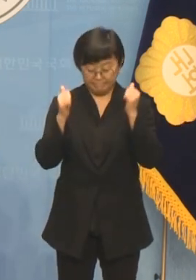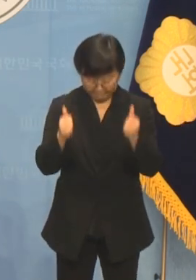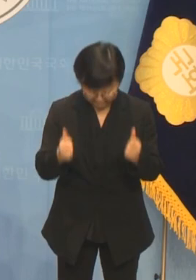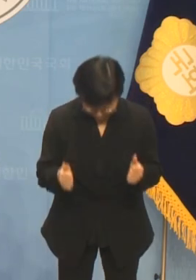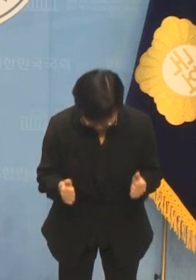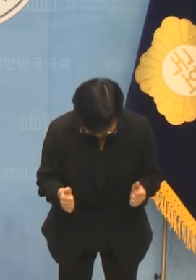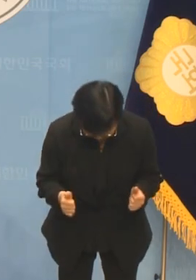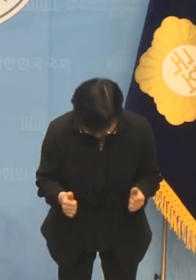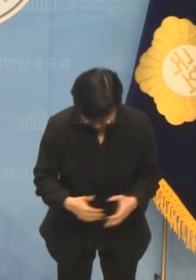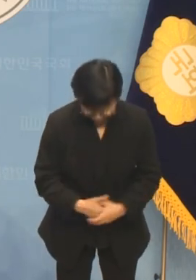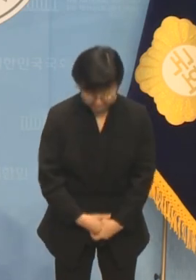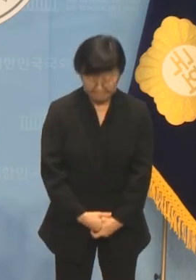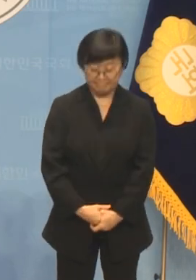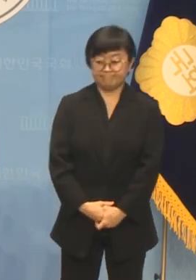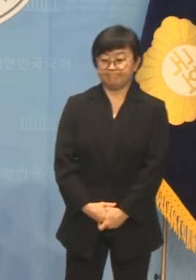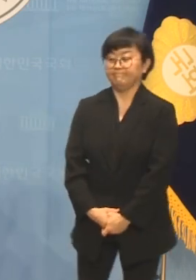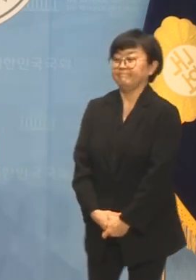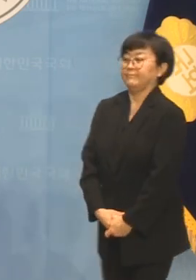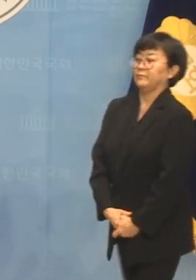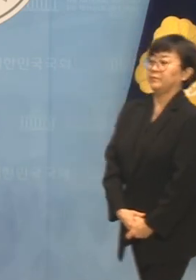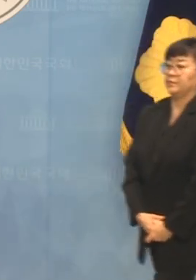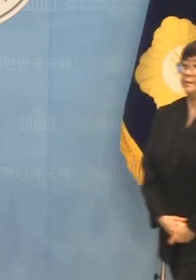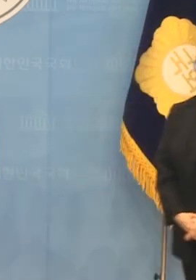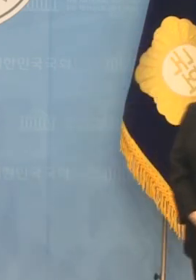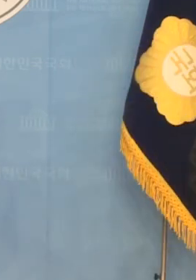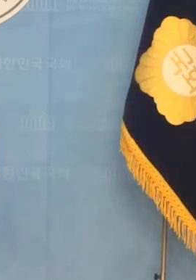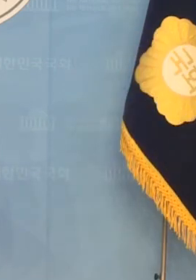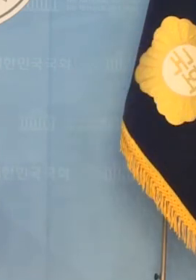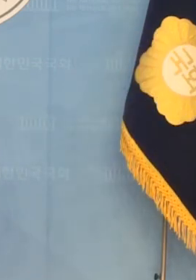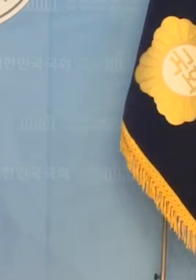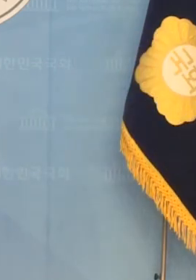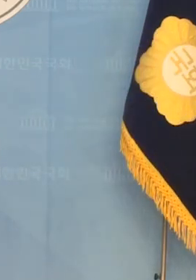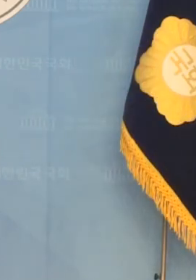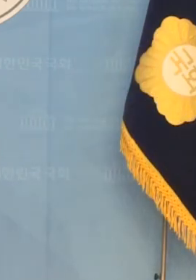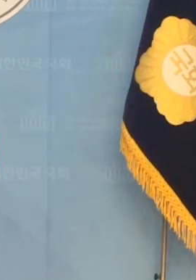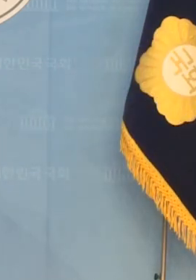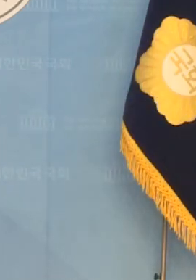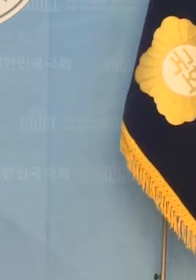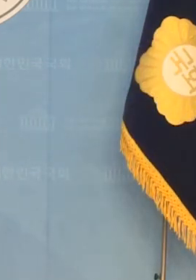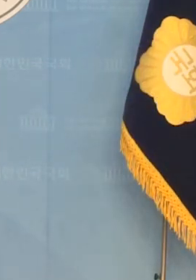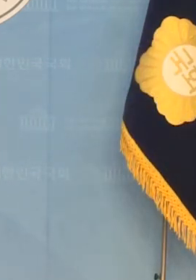반갑습니다.